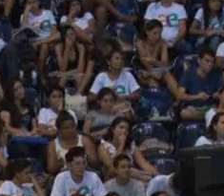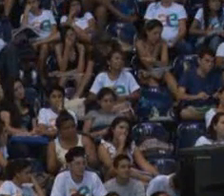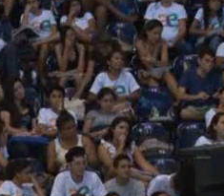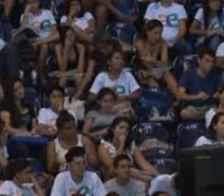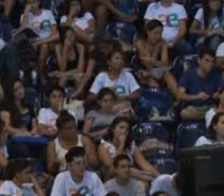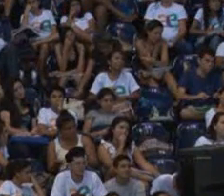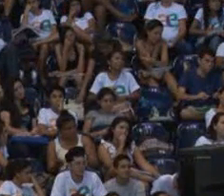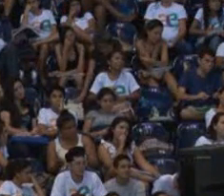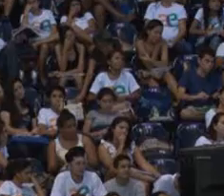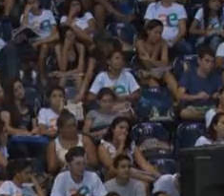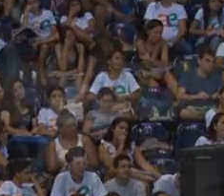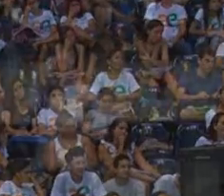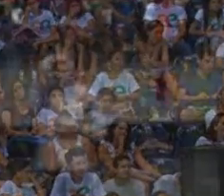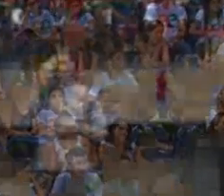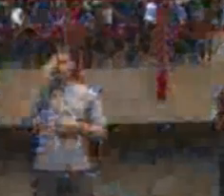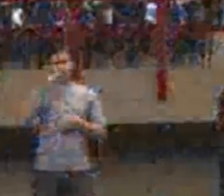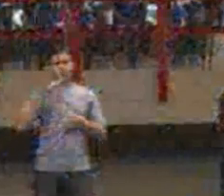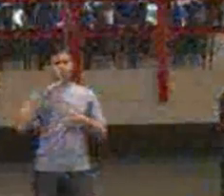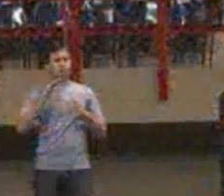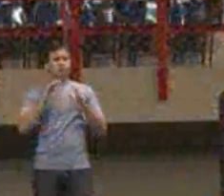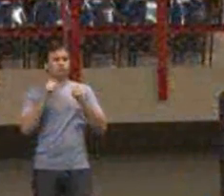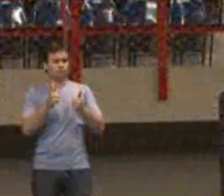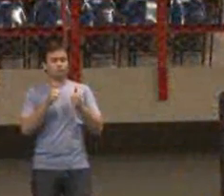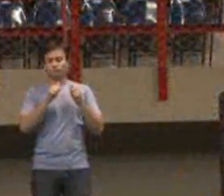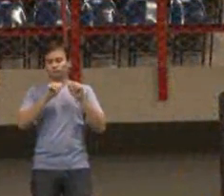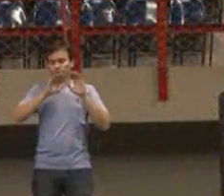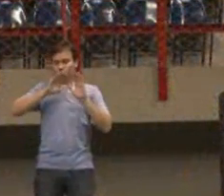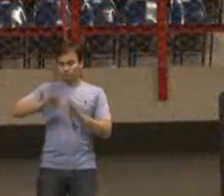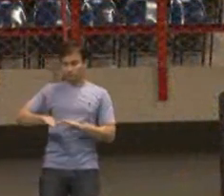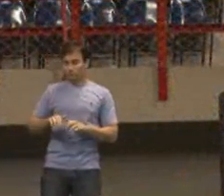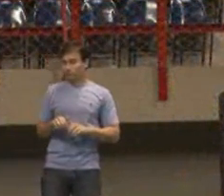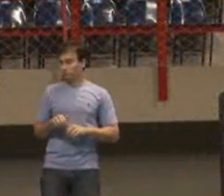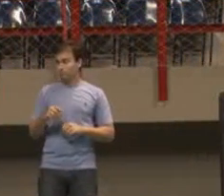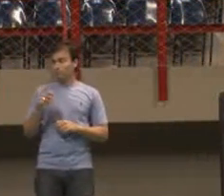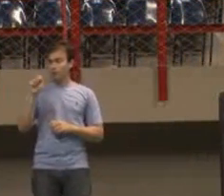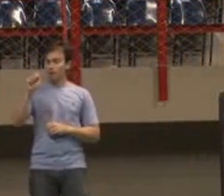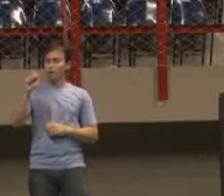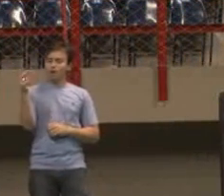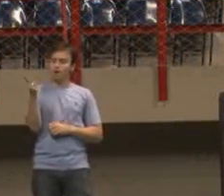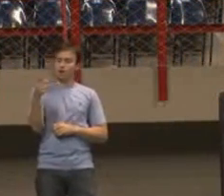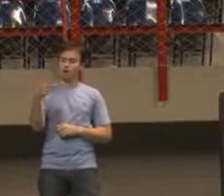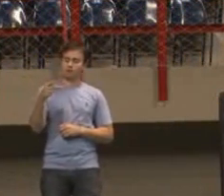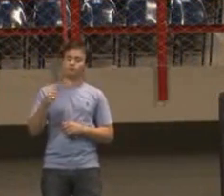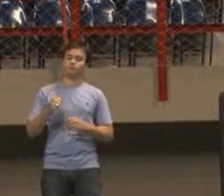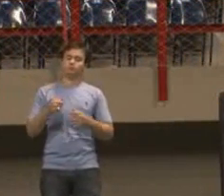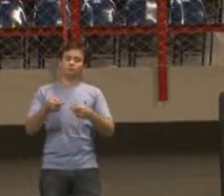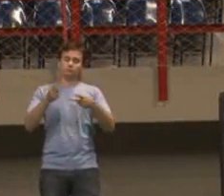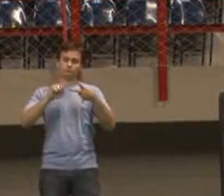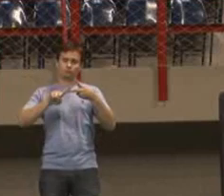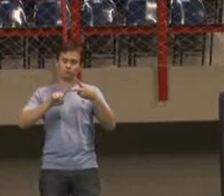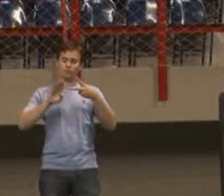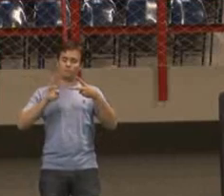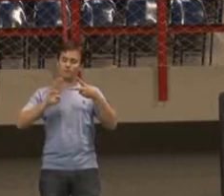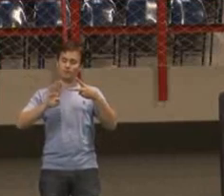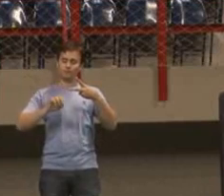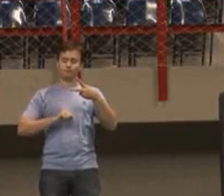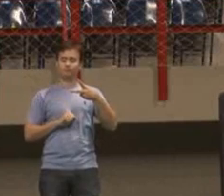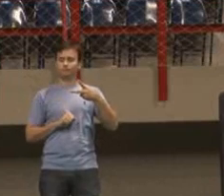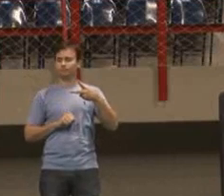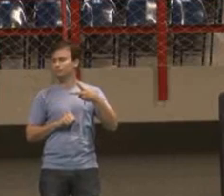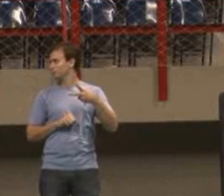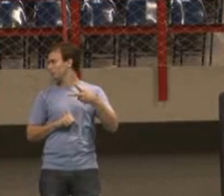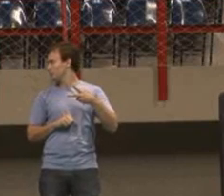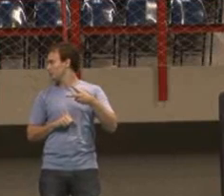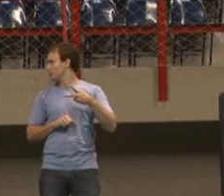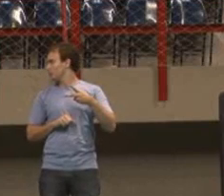implantação. Estamos todos entendidos? Por que a letra E está errada? Letra B, por que está errada? A implantação do zigoto